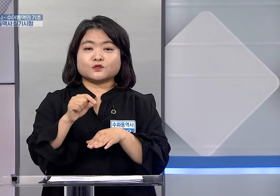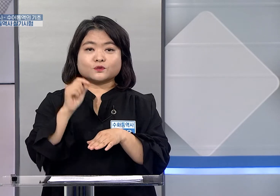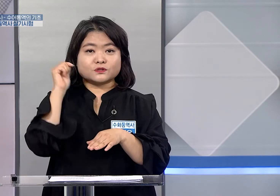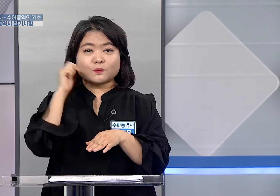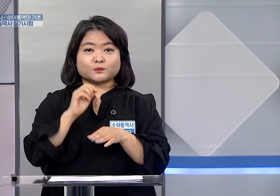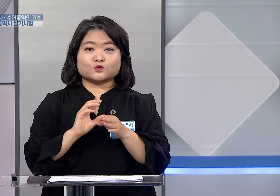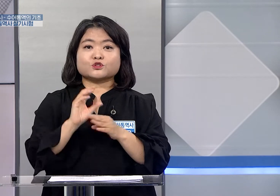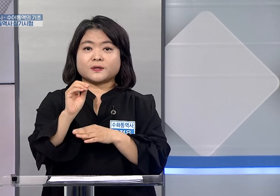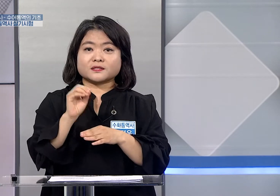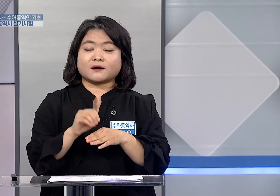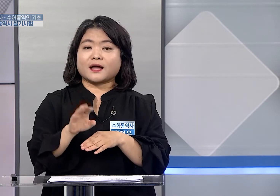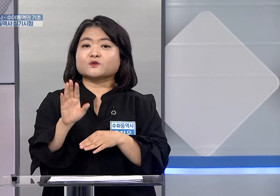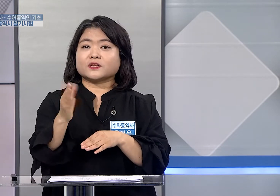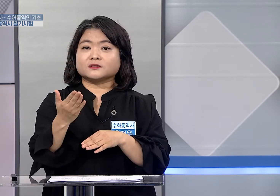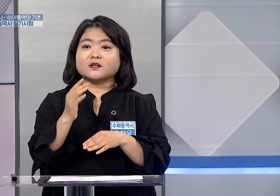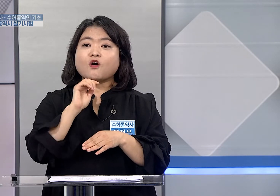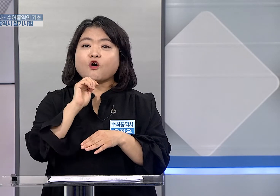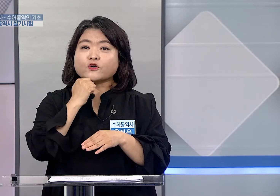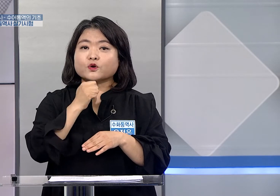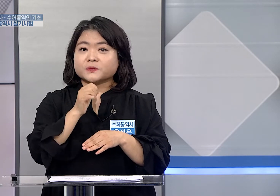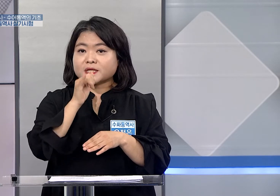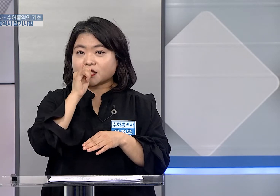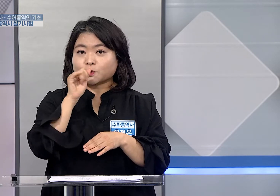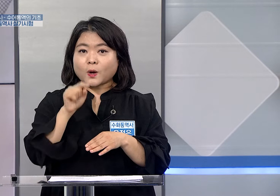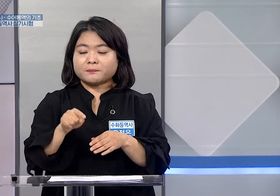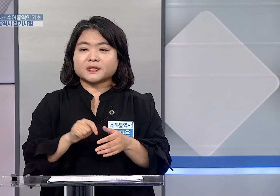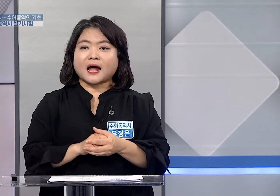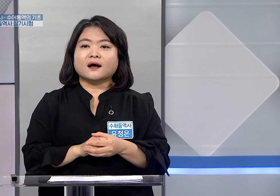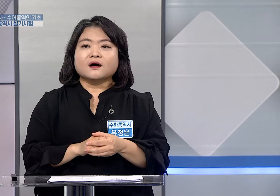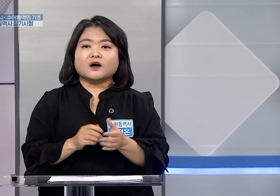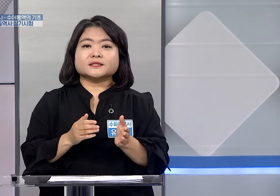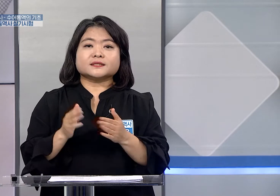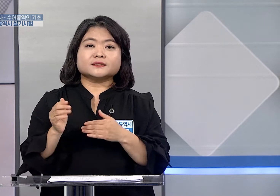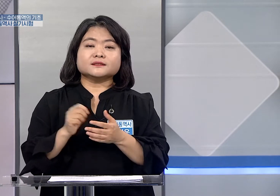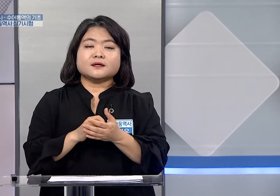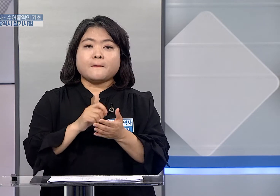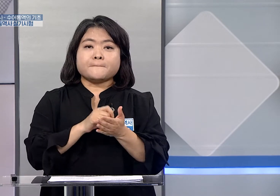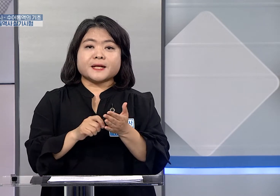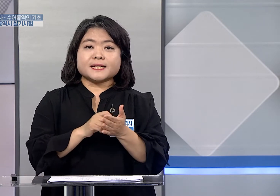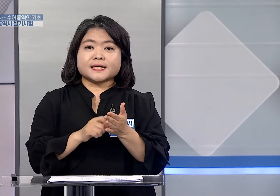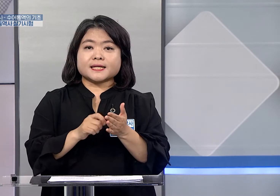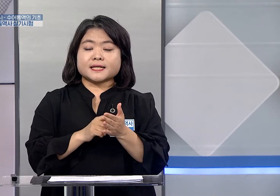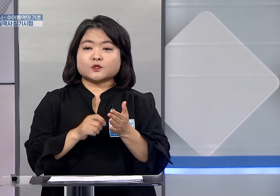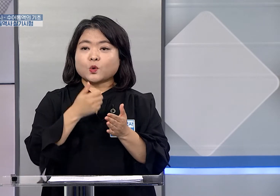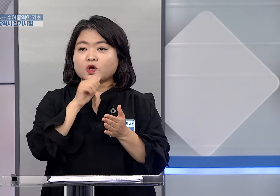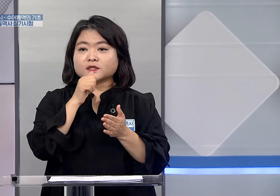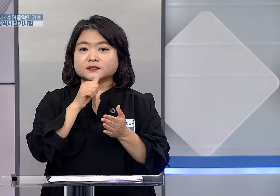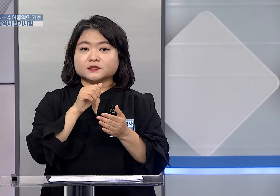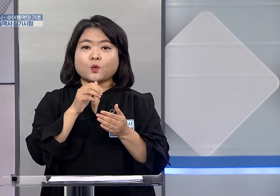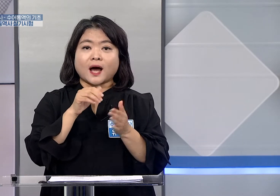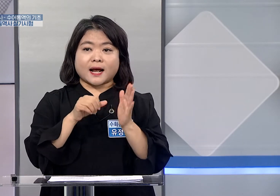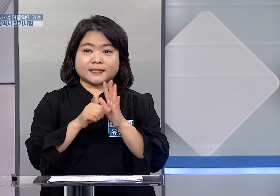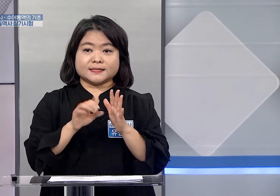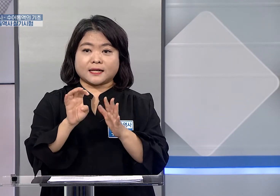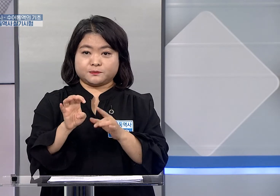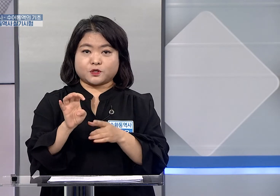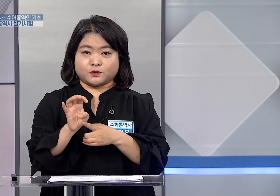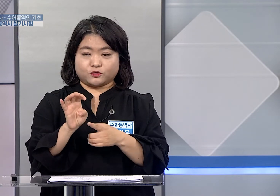경우는 새벽부터 출발해서 가야 되는 어려움이 있기도 합니다. 어쨌든 필기 통역은 과락이